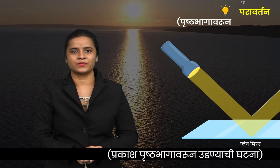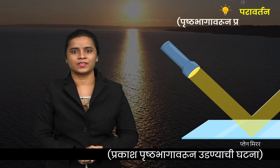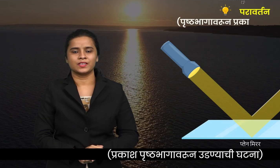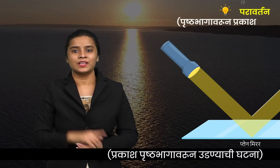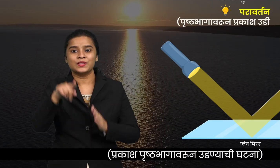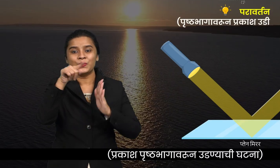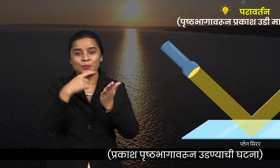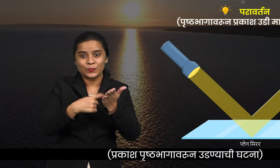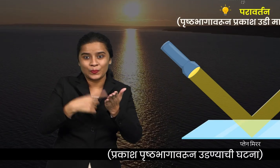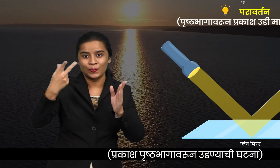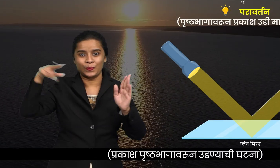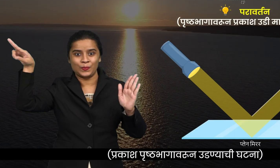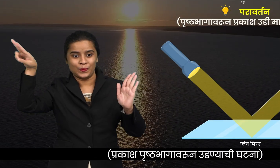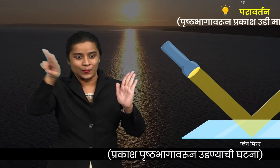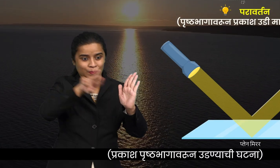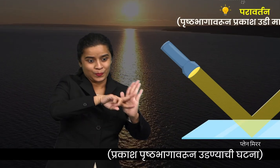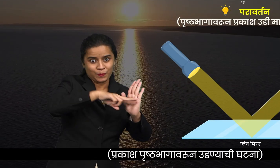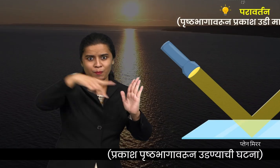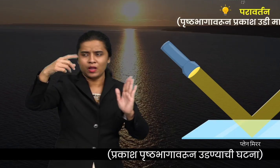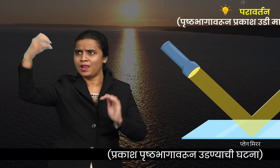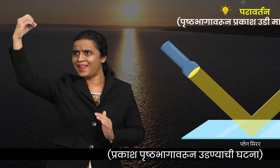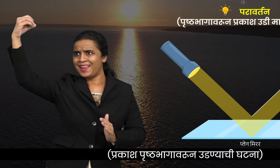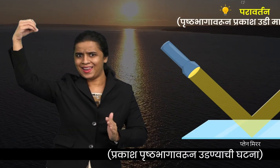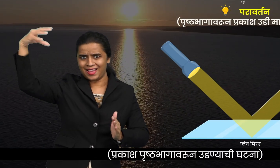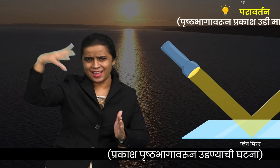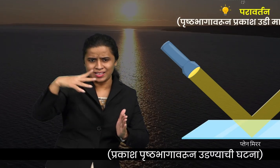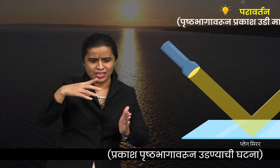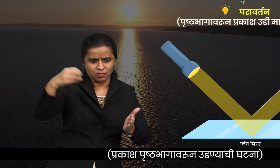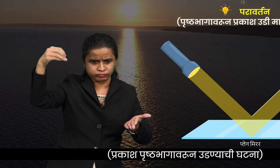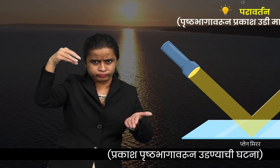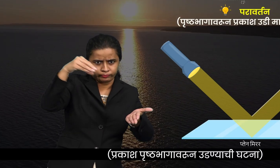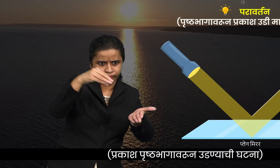प्रकाश पृष्ठभागावरून उडण्याची घटना.